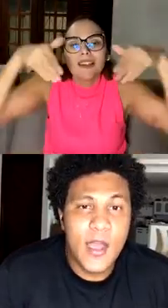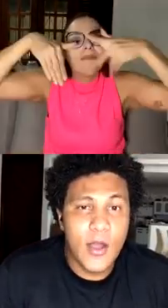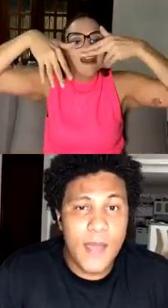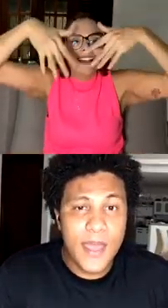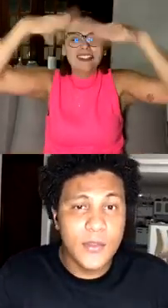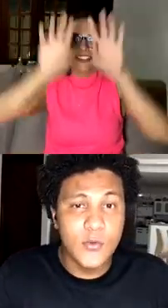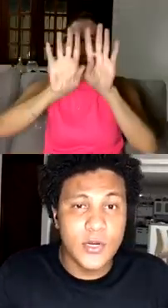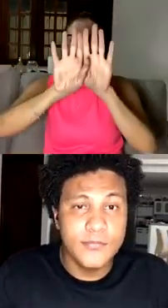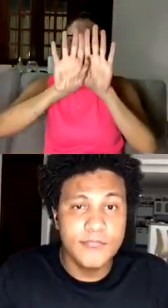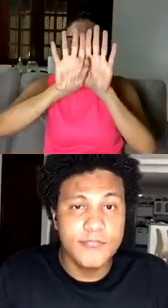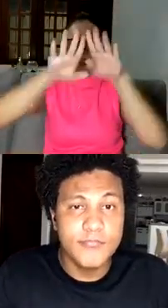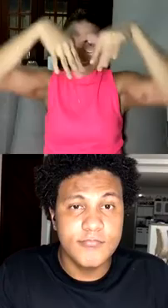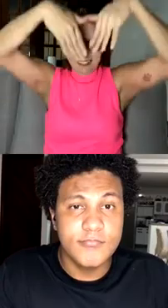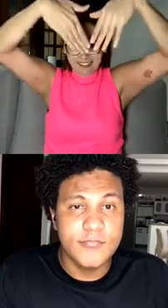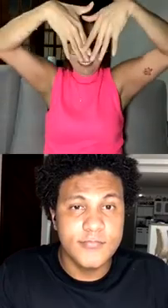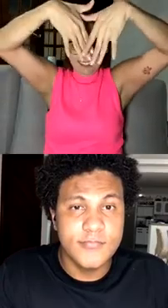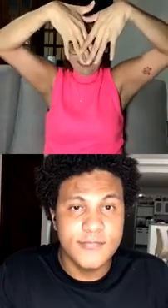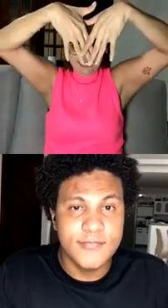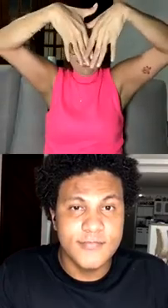E agora a abertura.